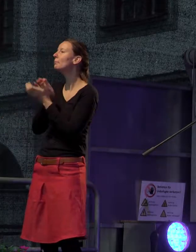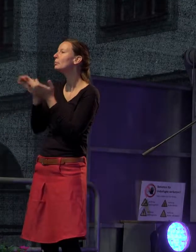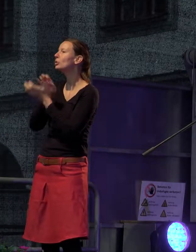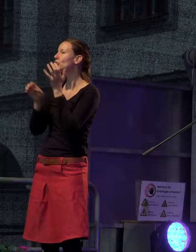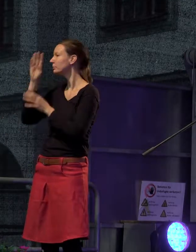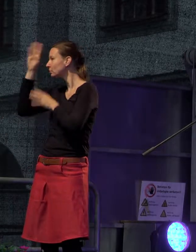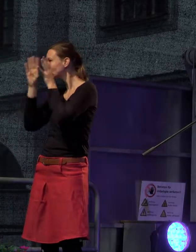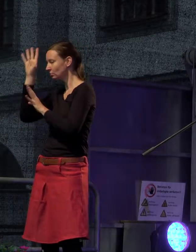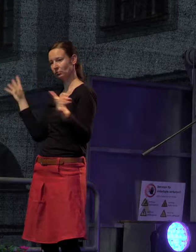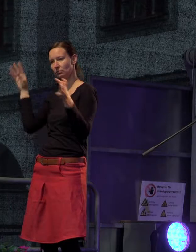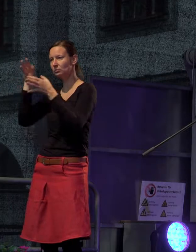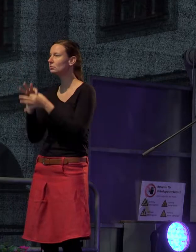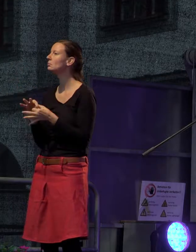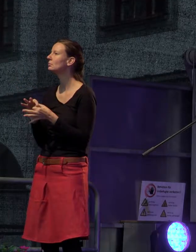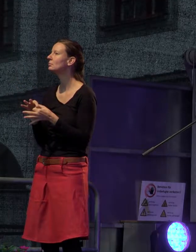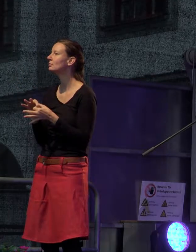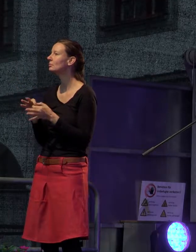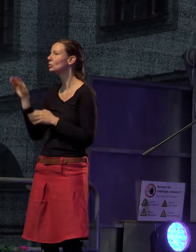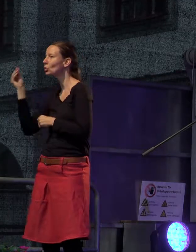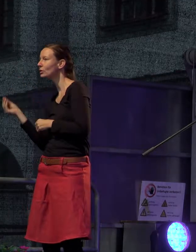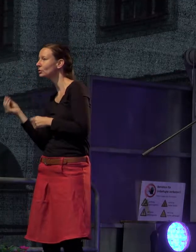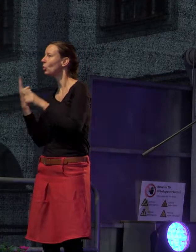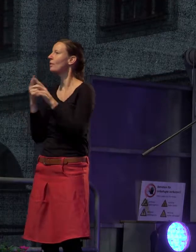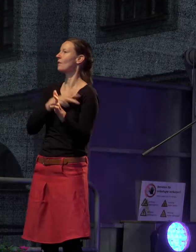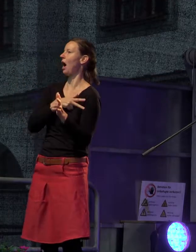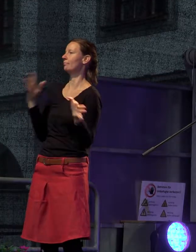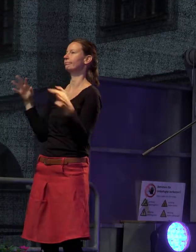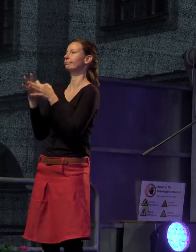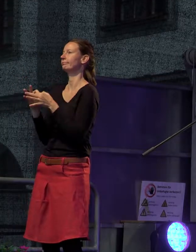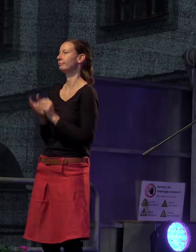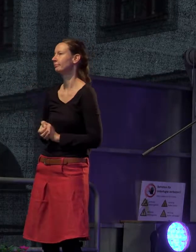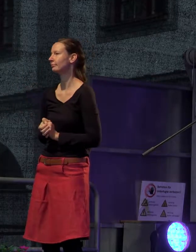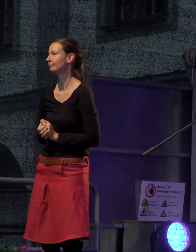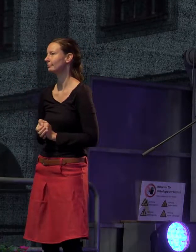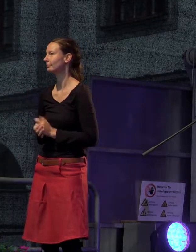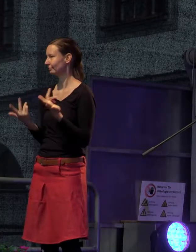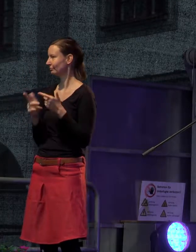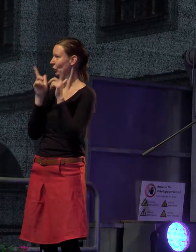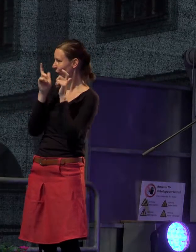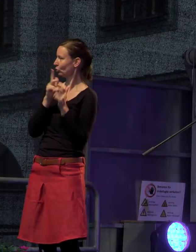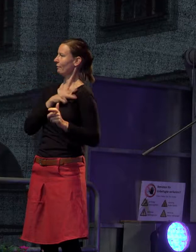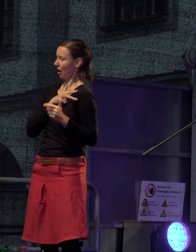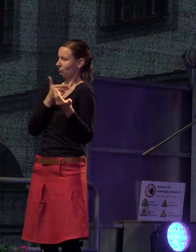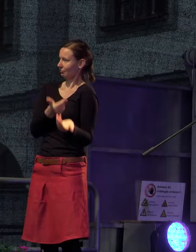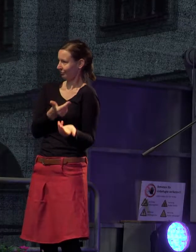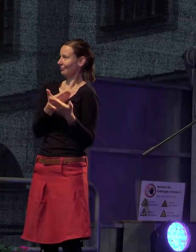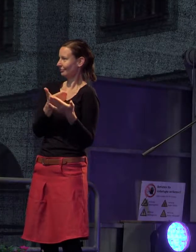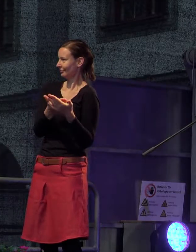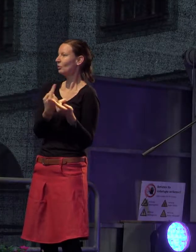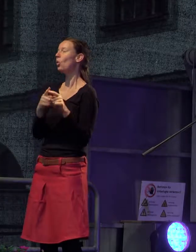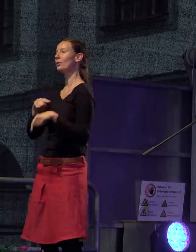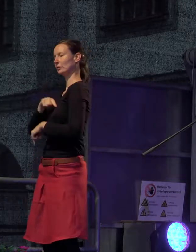aneignung und können als dialog zwischen faktischer bestandsaufnahme und dem subjektiven